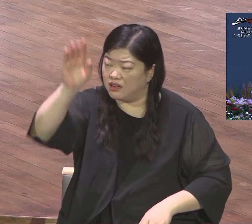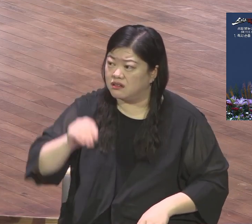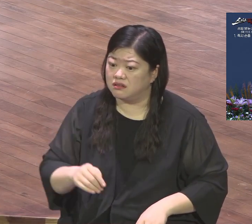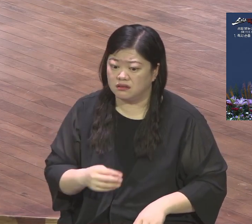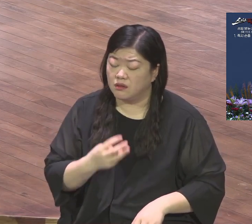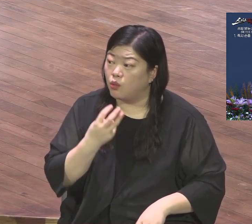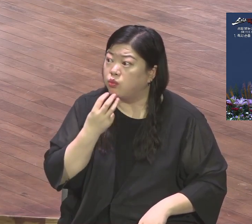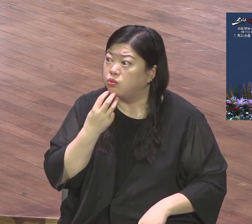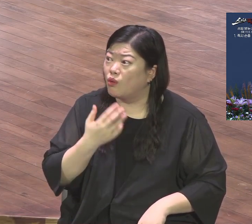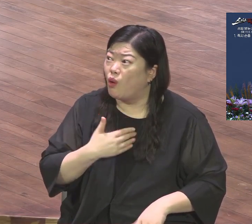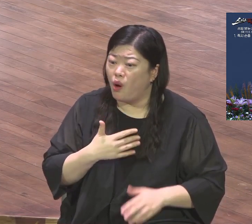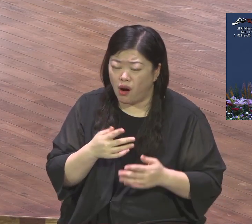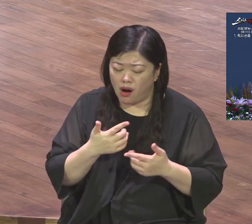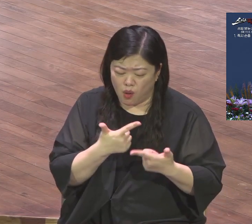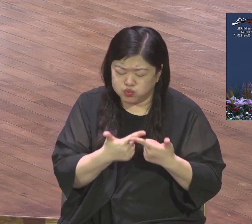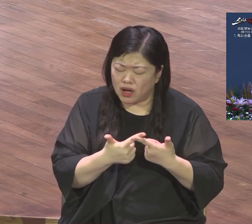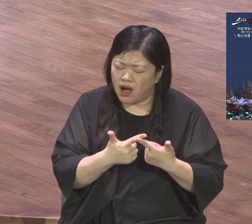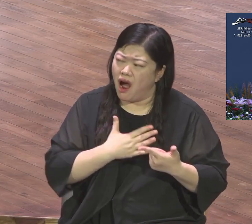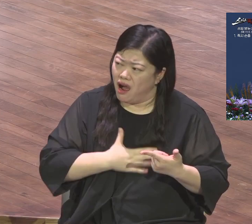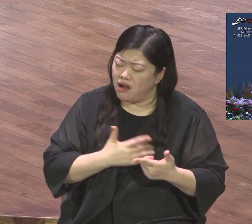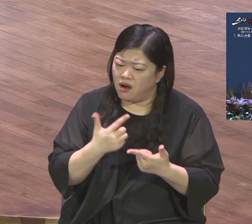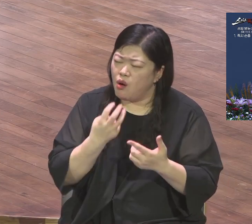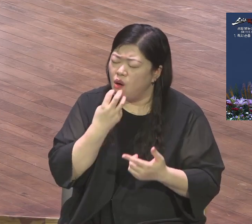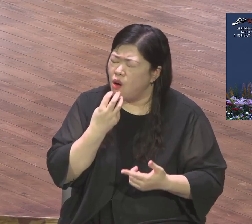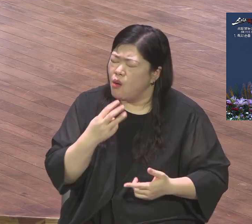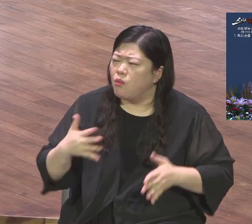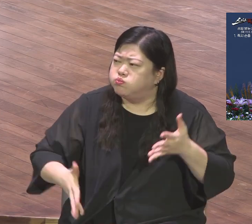어디로 가야 됩니까? 하나님.